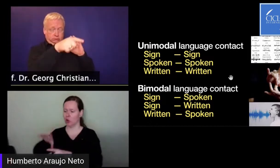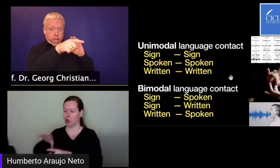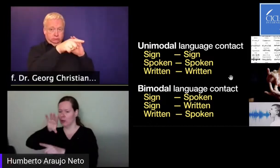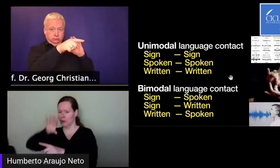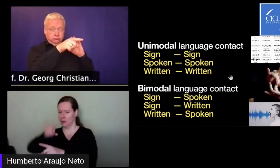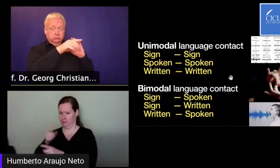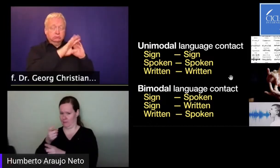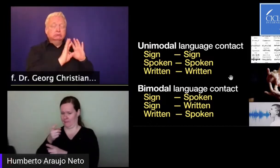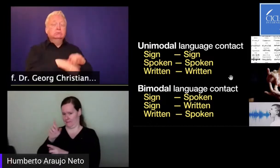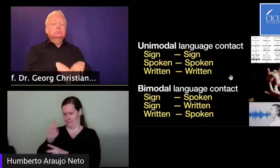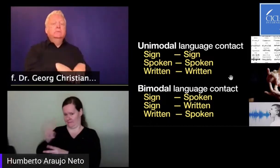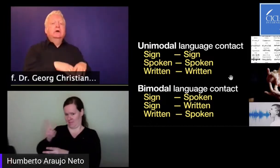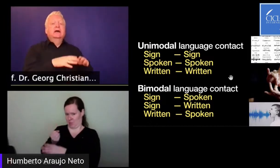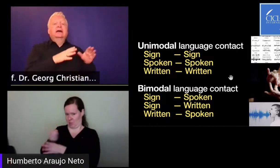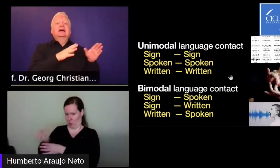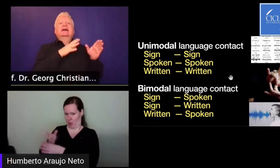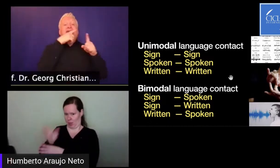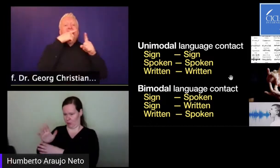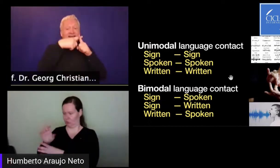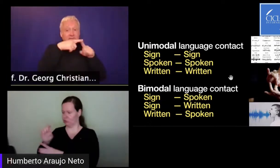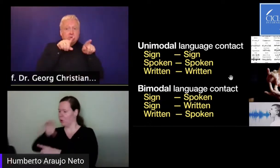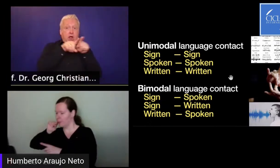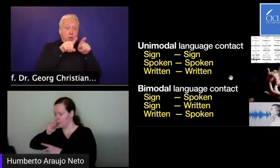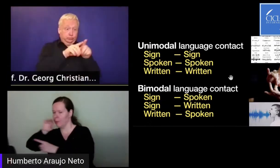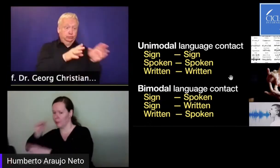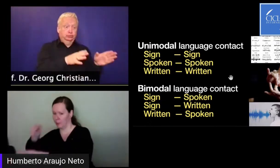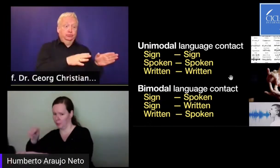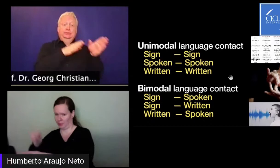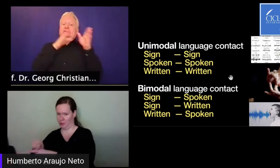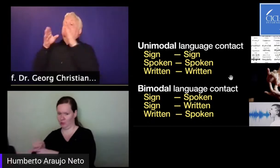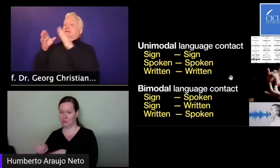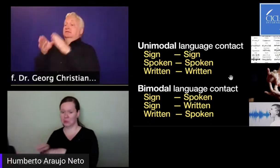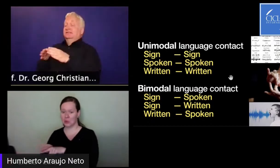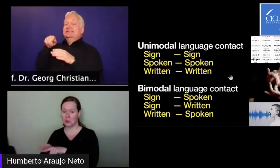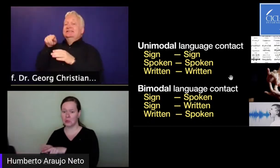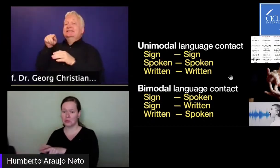ainda tem como foco as línguas de modalidade oral-auditiva.